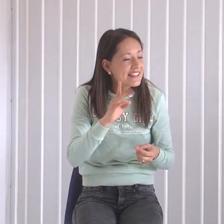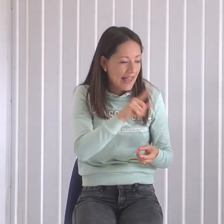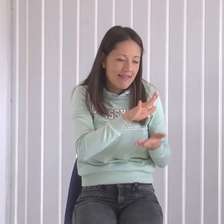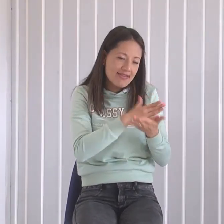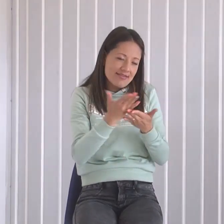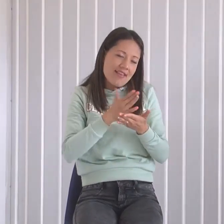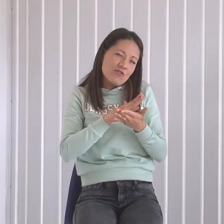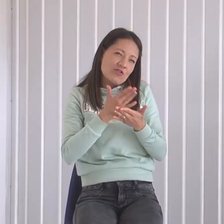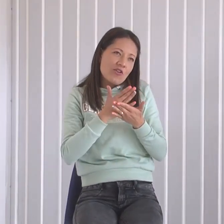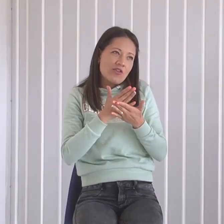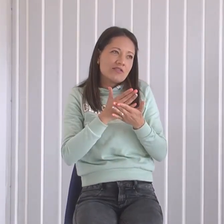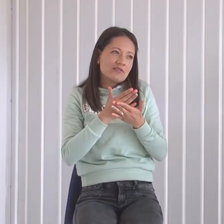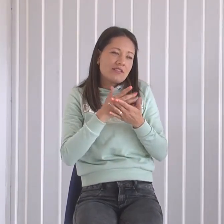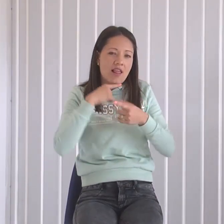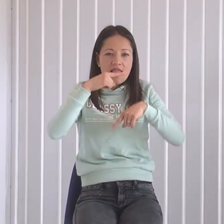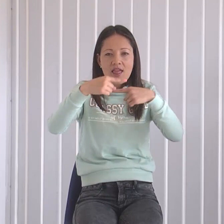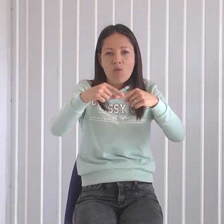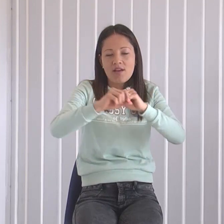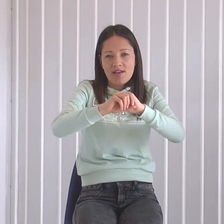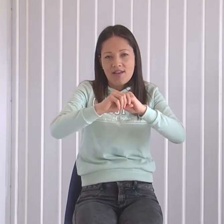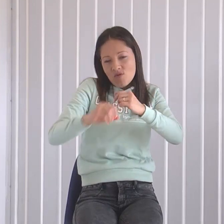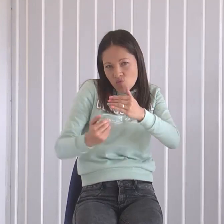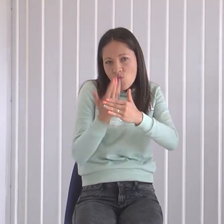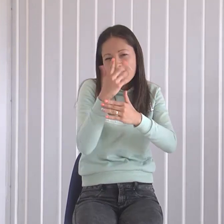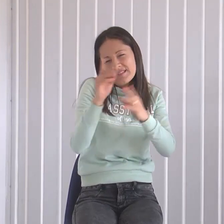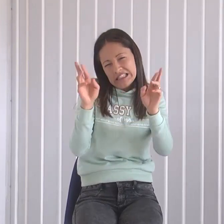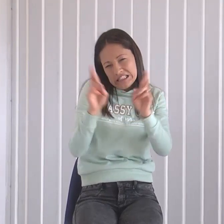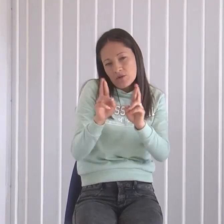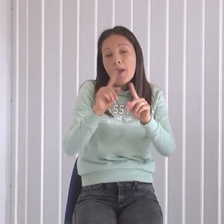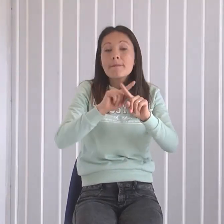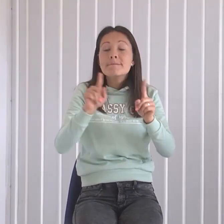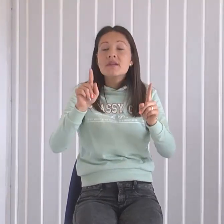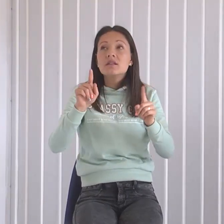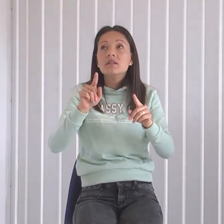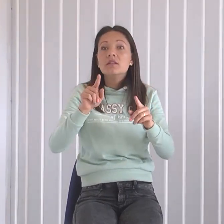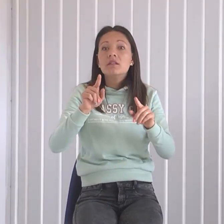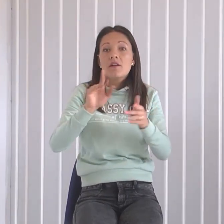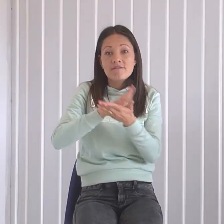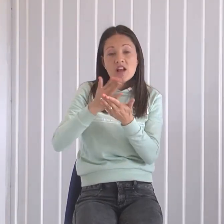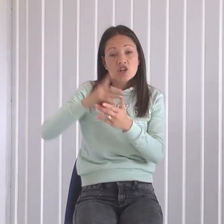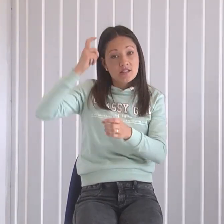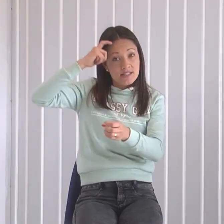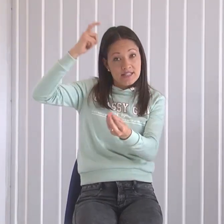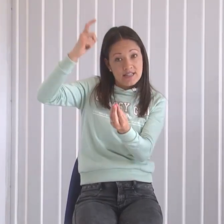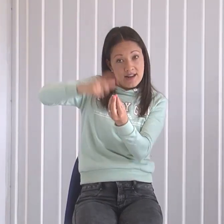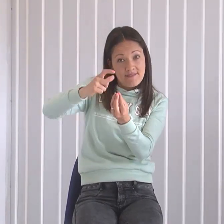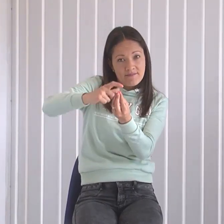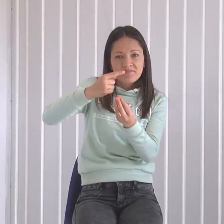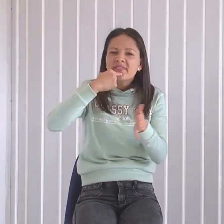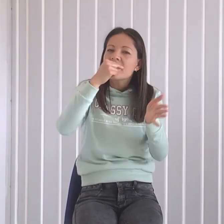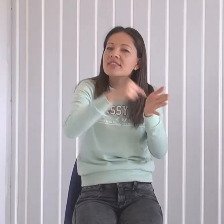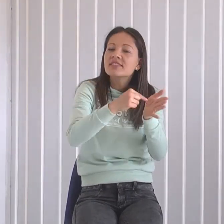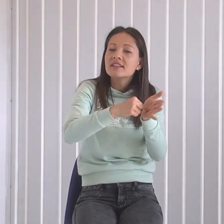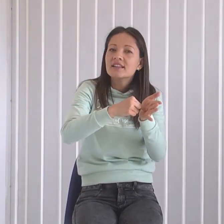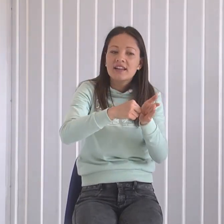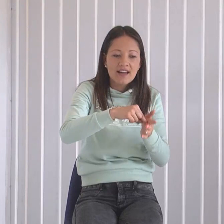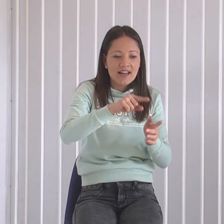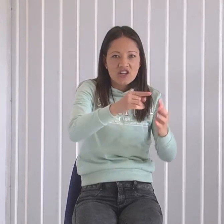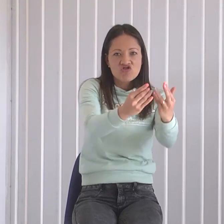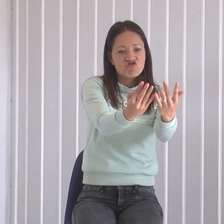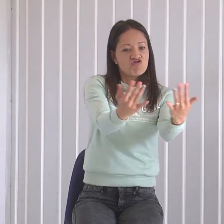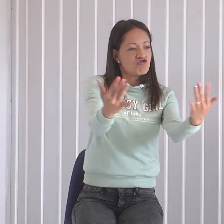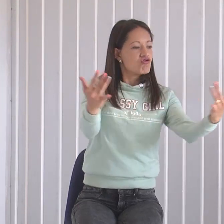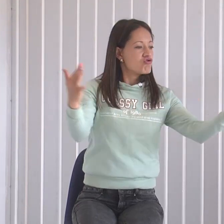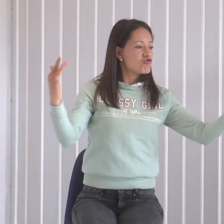lenguaje actual está más resumido, pero en la versión Reina Valera usted se dará cuenta que dice que la rodeará